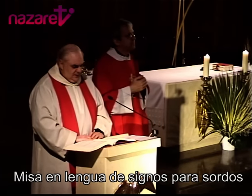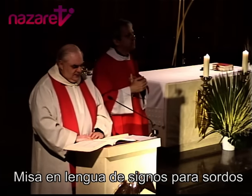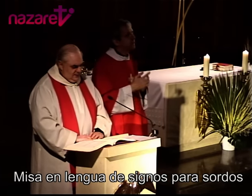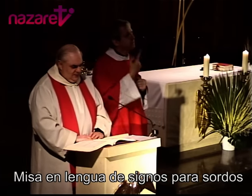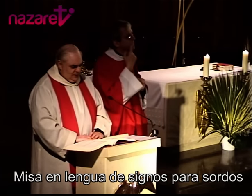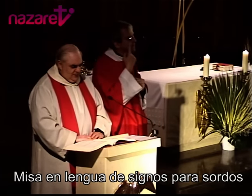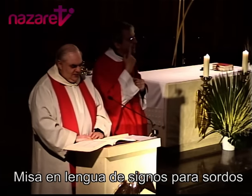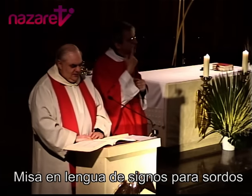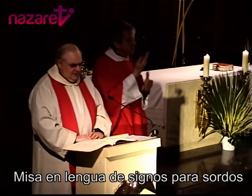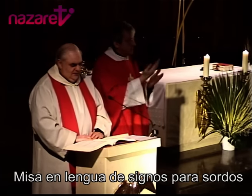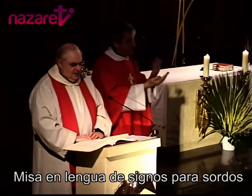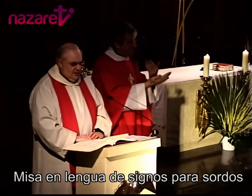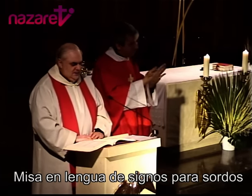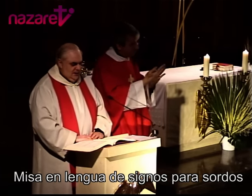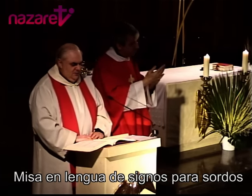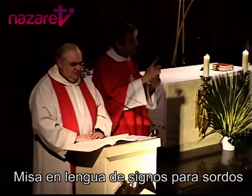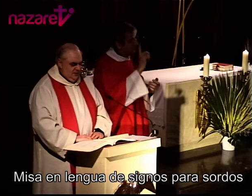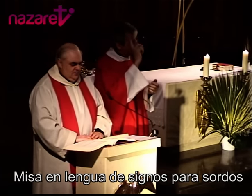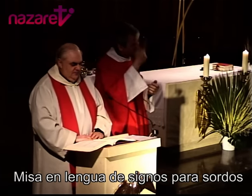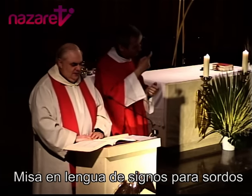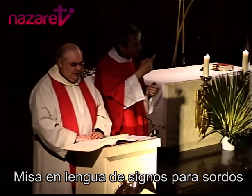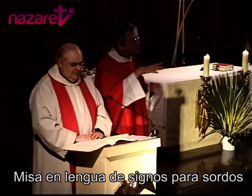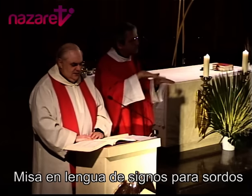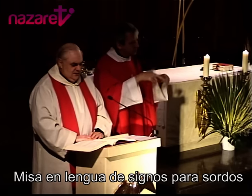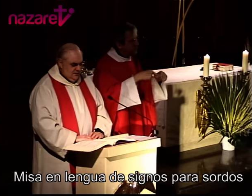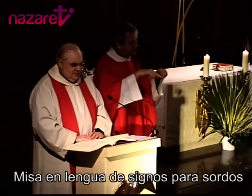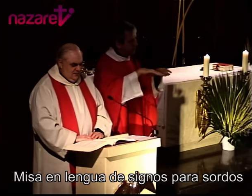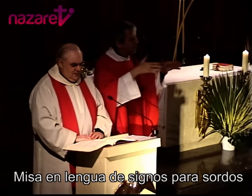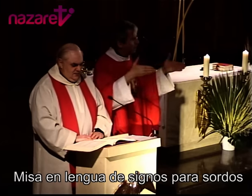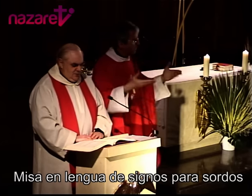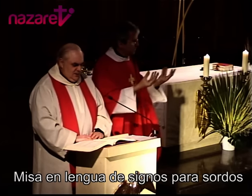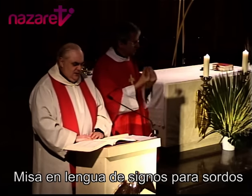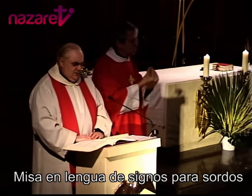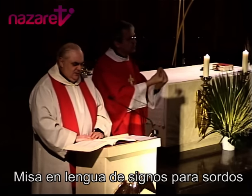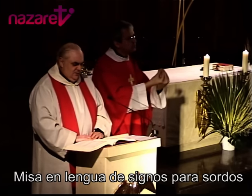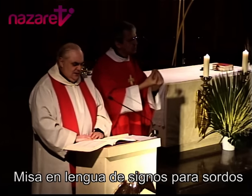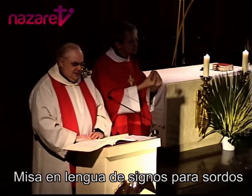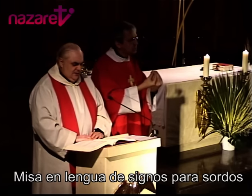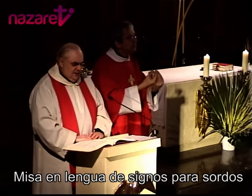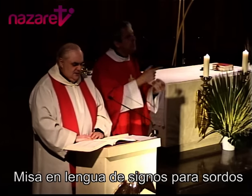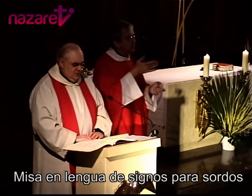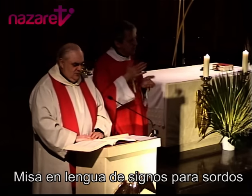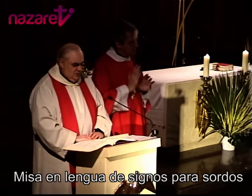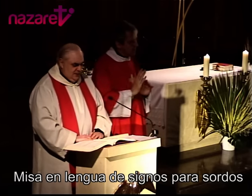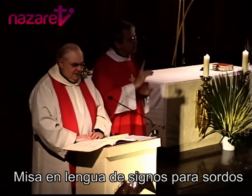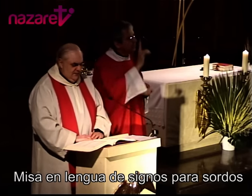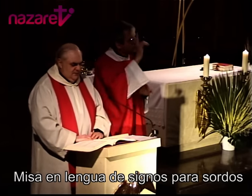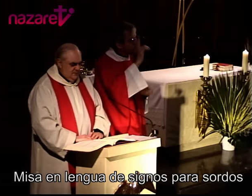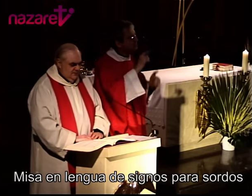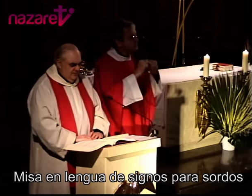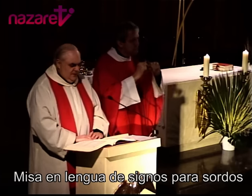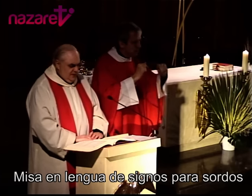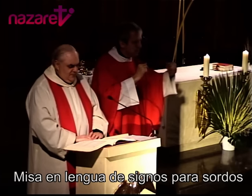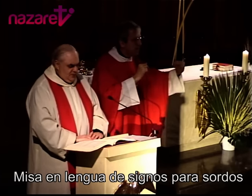Pero mirad, la mano del que me entrega está conmigo en la mesa, porque el Hijo del Hombre se va según lo